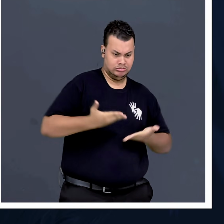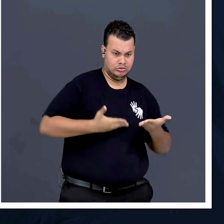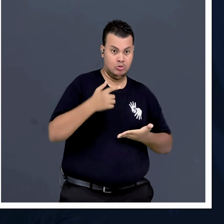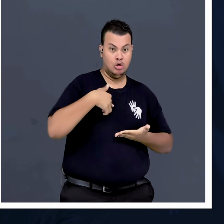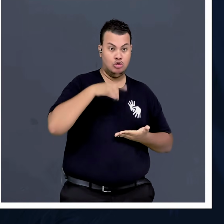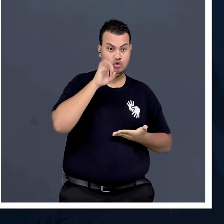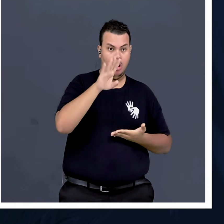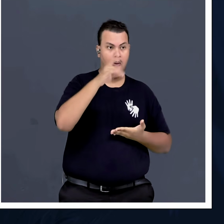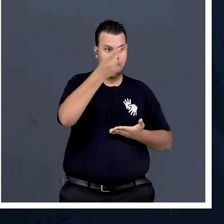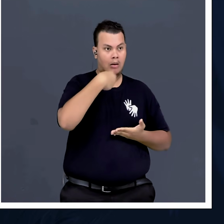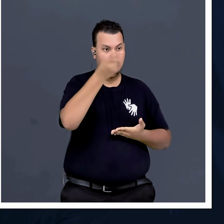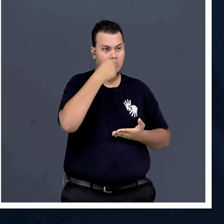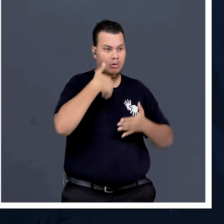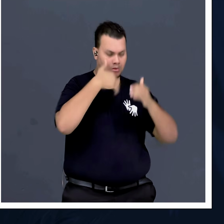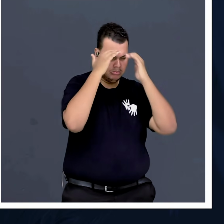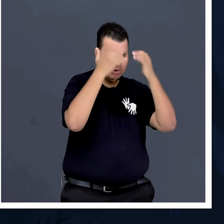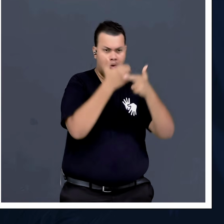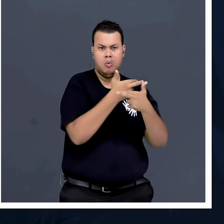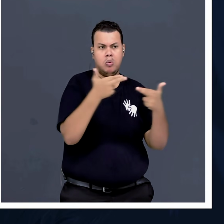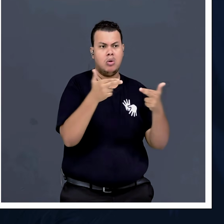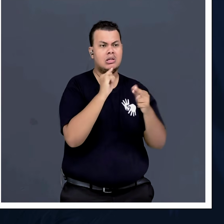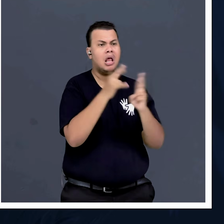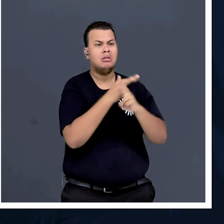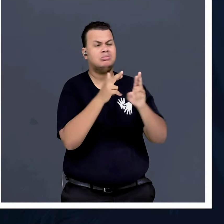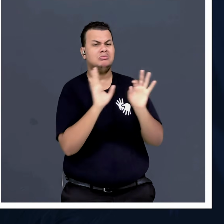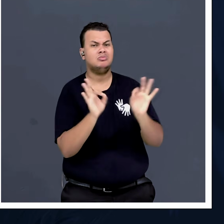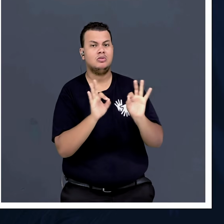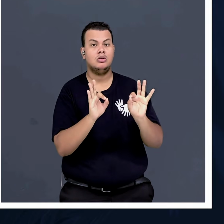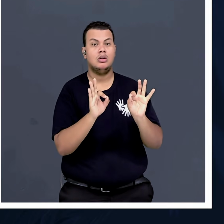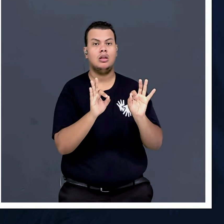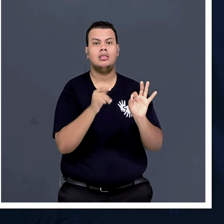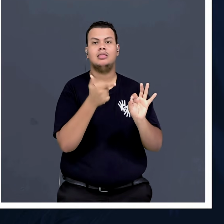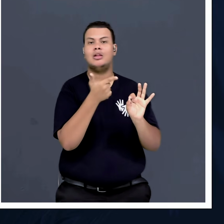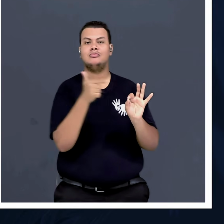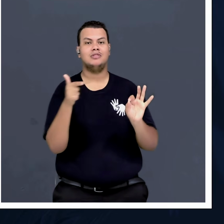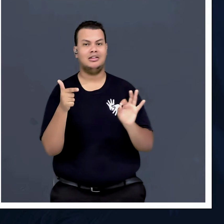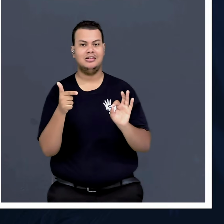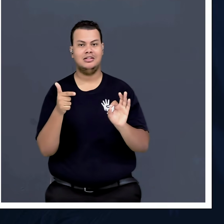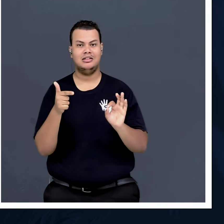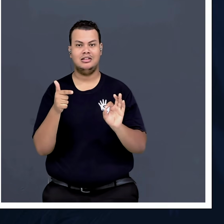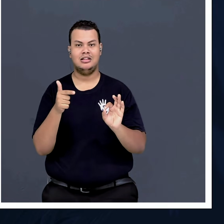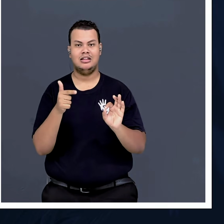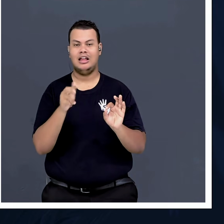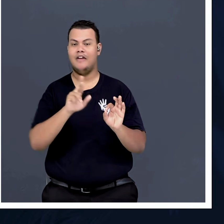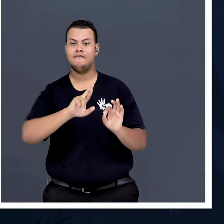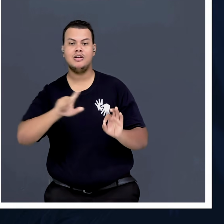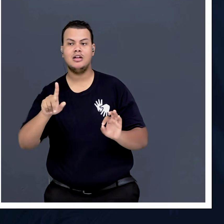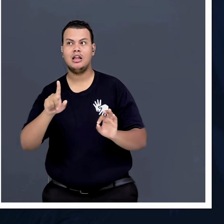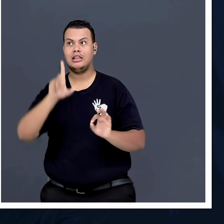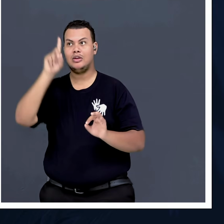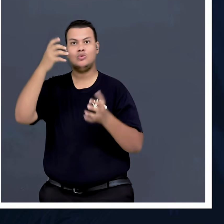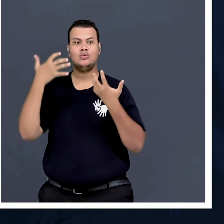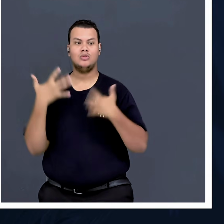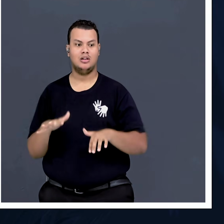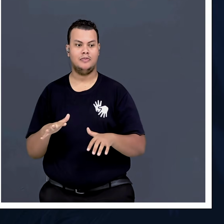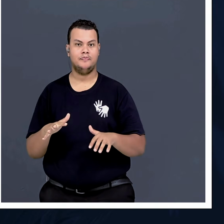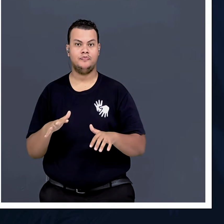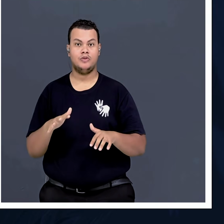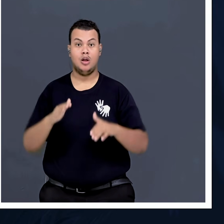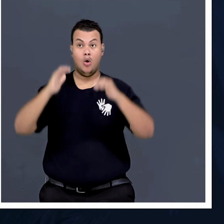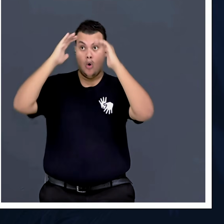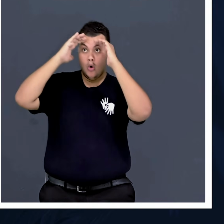só cumpro as ordens independente de um relacionamento. E não é isso que Deus espera de nós.